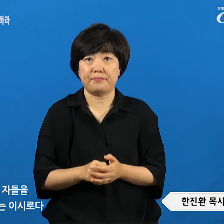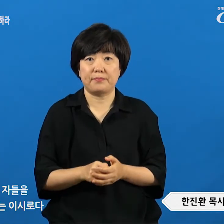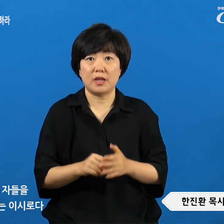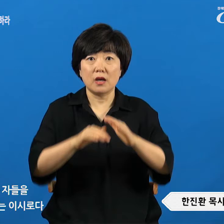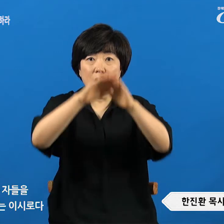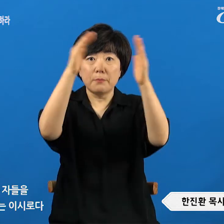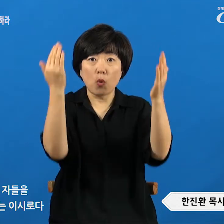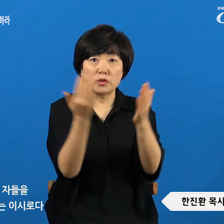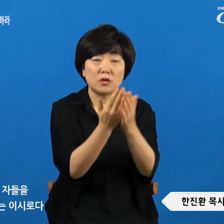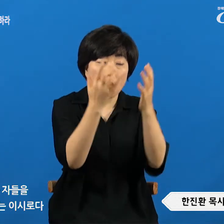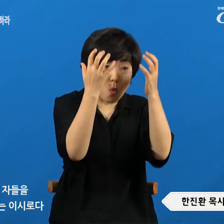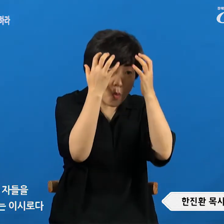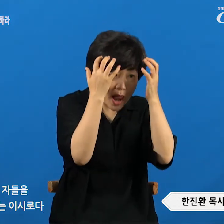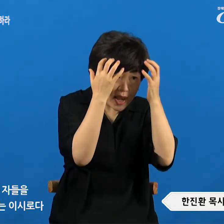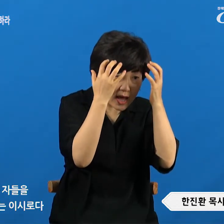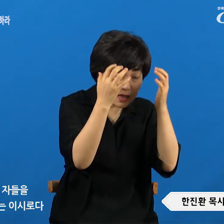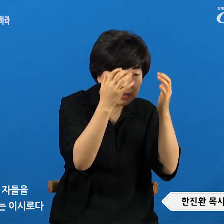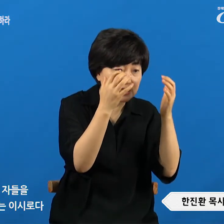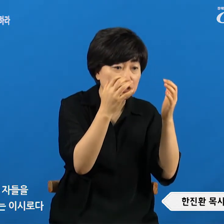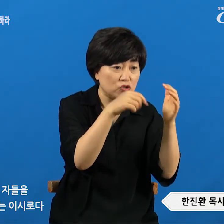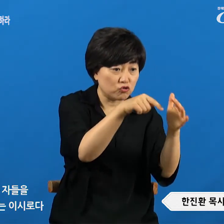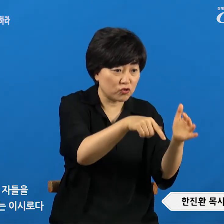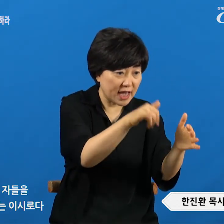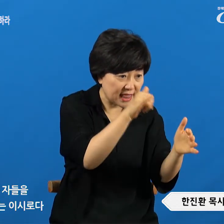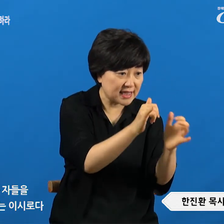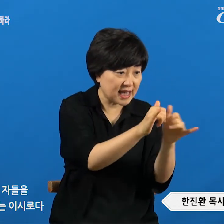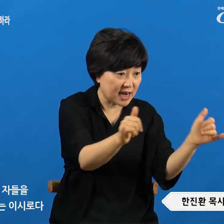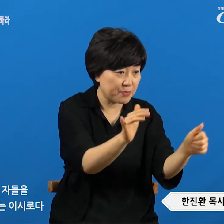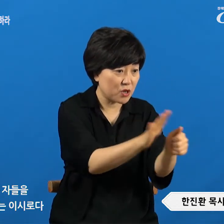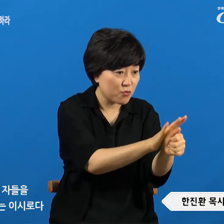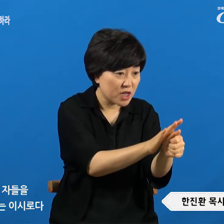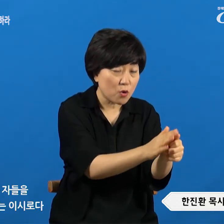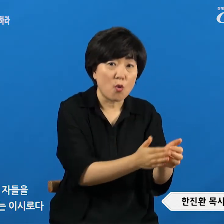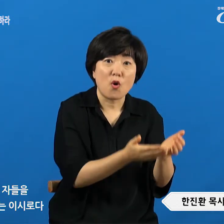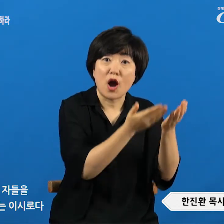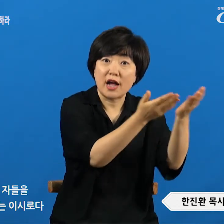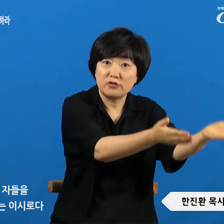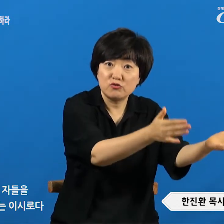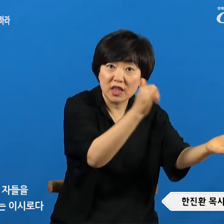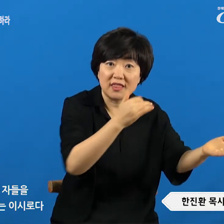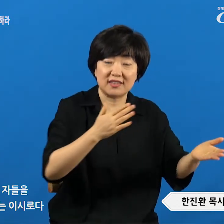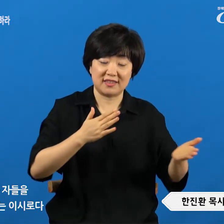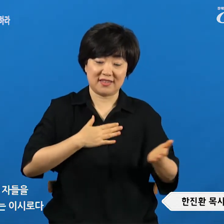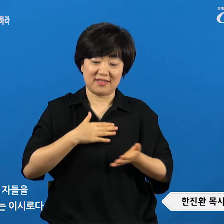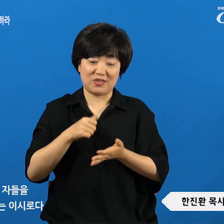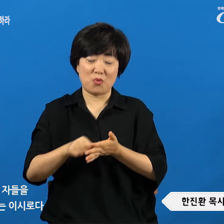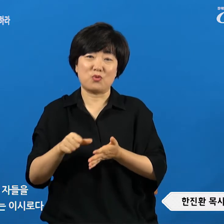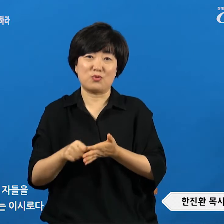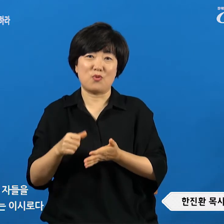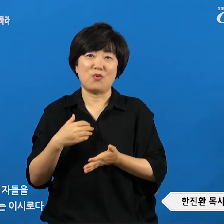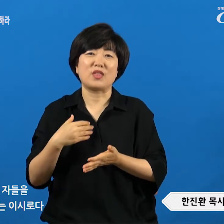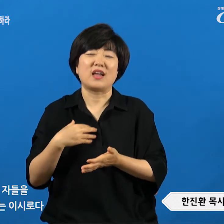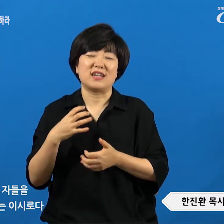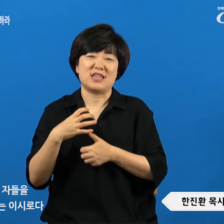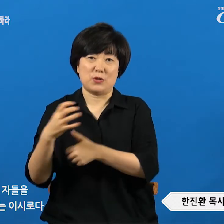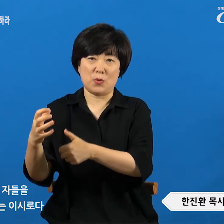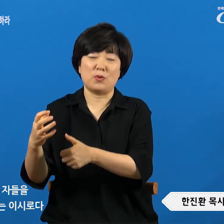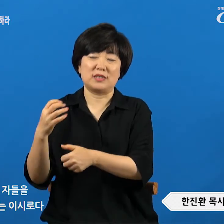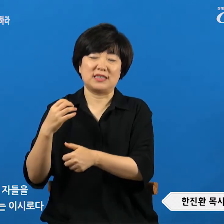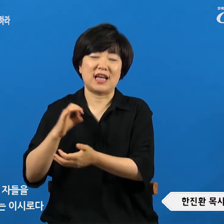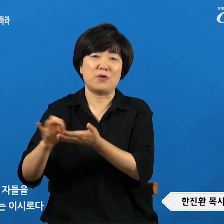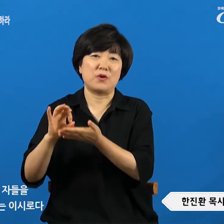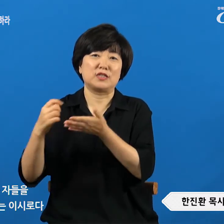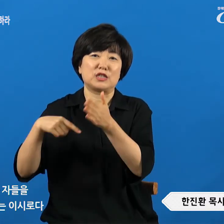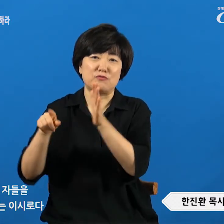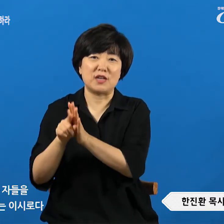모든 환난 중에 있는 자들을 위로할 수 있는 위로의 도구로 사용하시기 위해서 하나님이 고난을